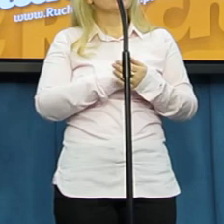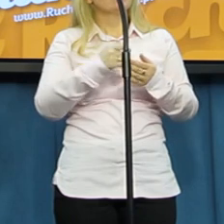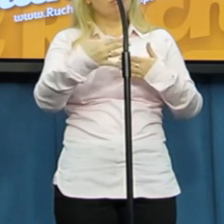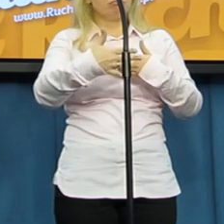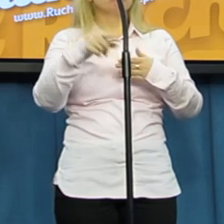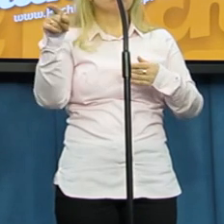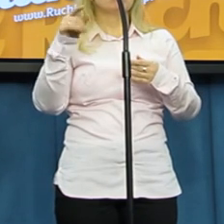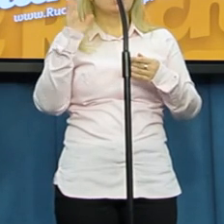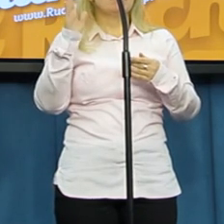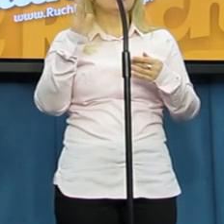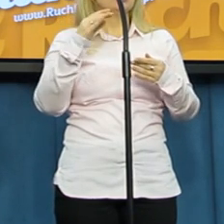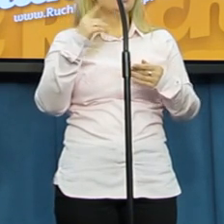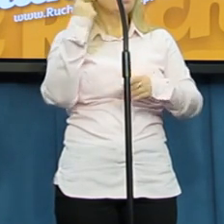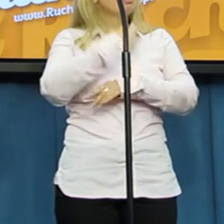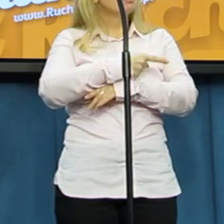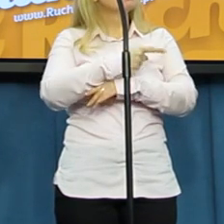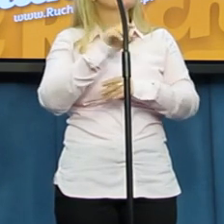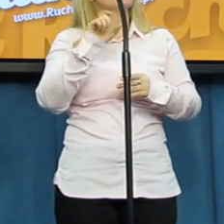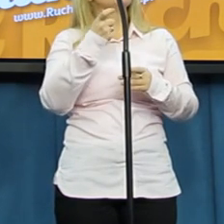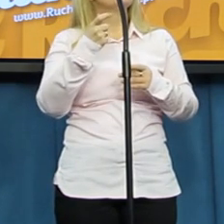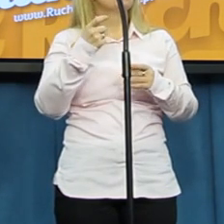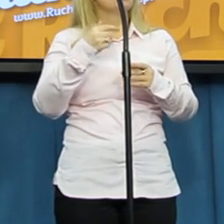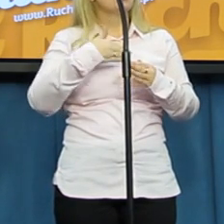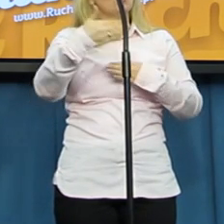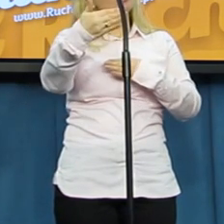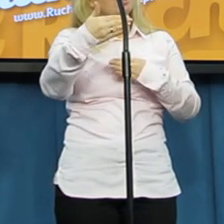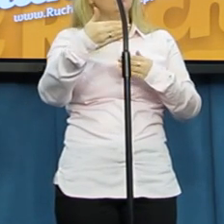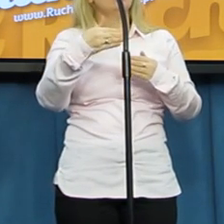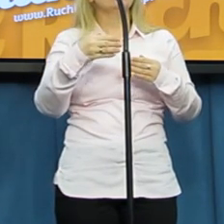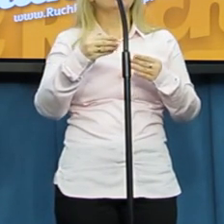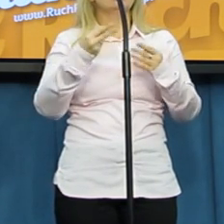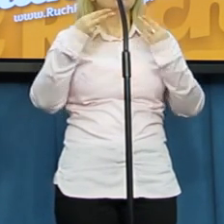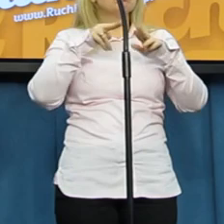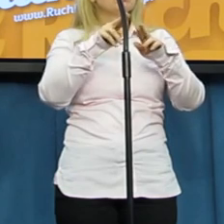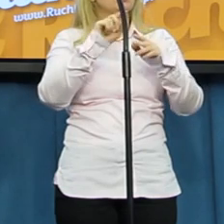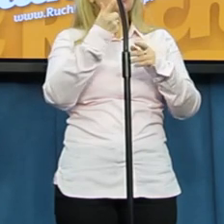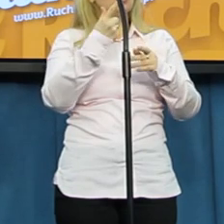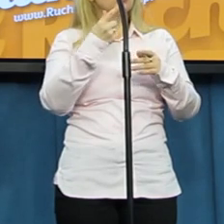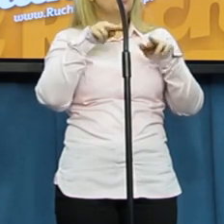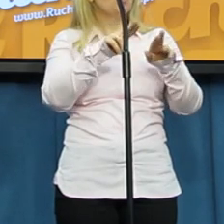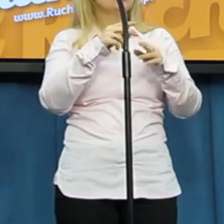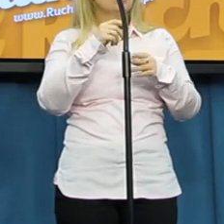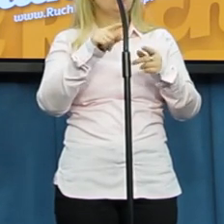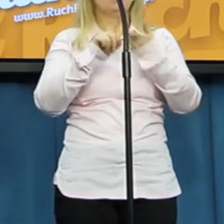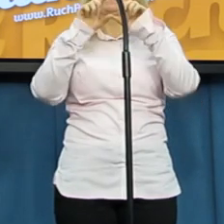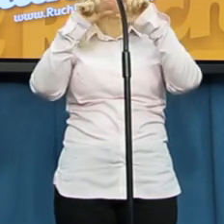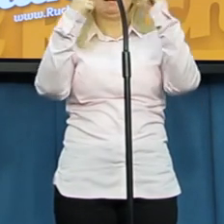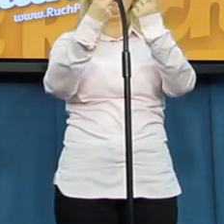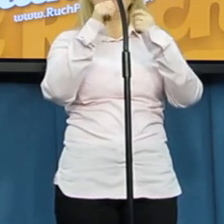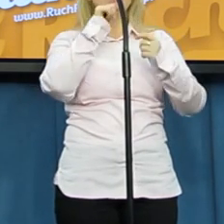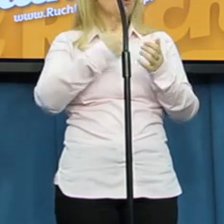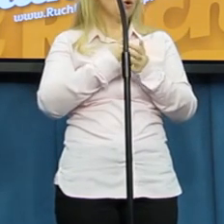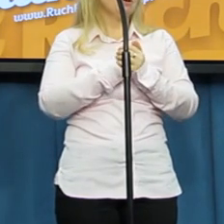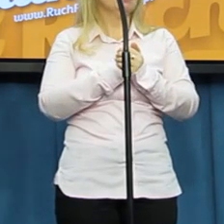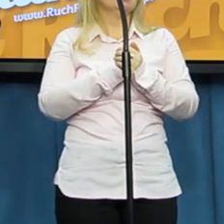stanie pan przed decyzją, co z reelekcją do Parlamentu Europejskiego i co wtedy? No ja bym chciał